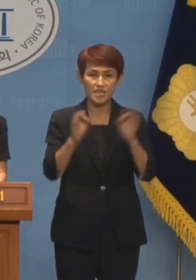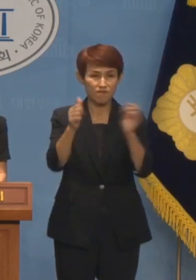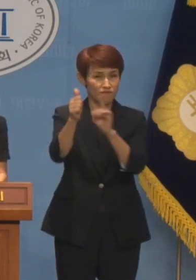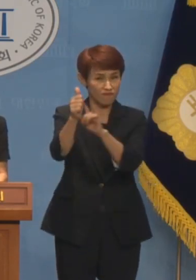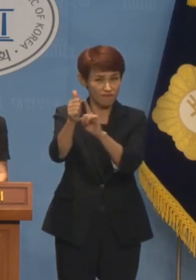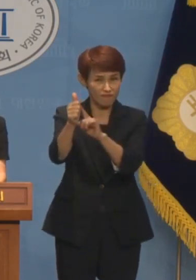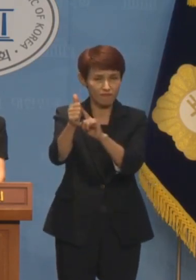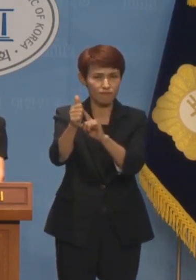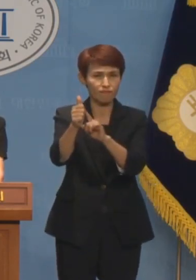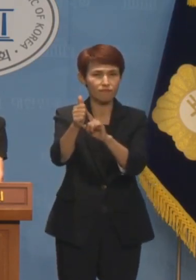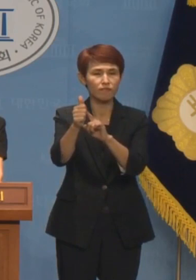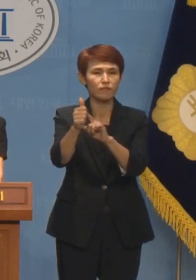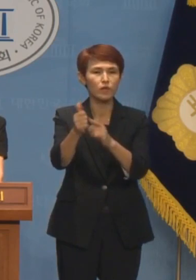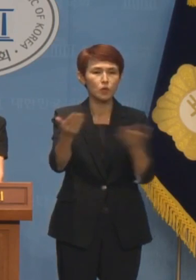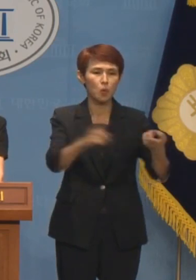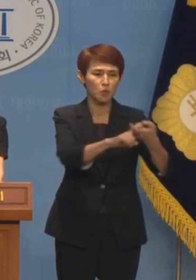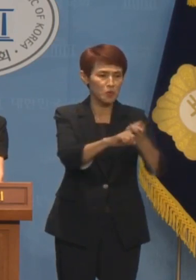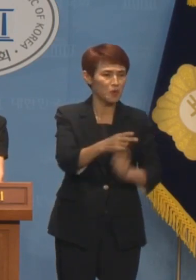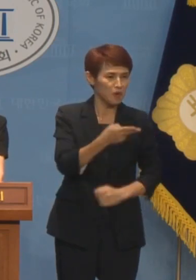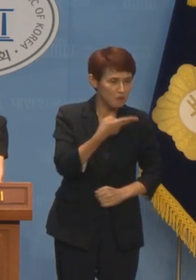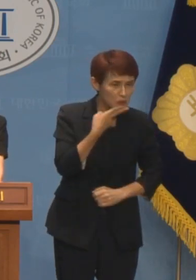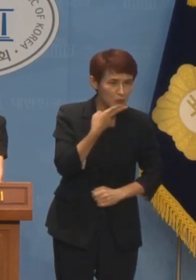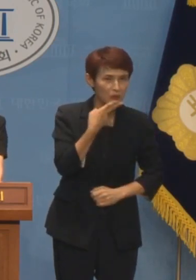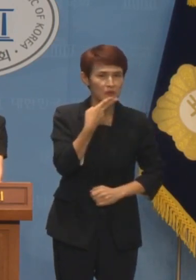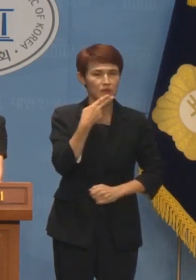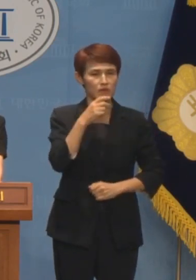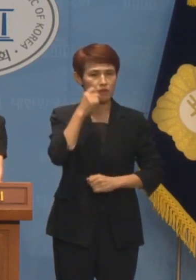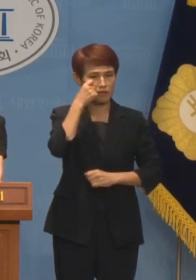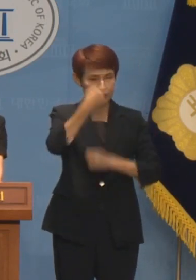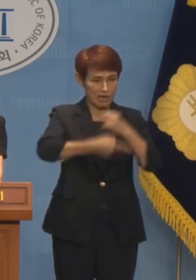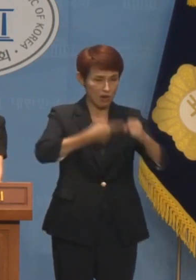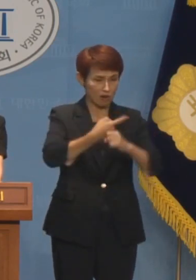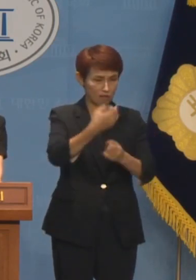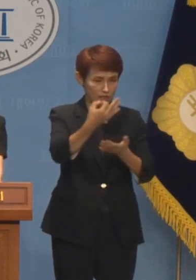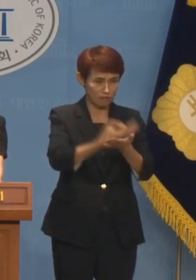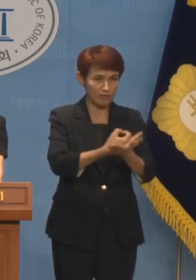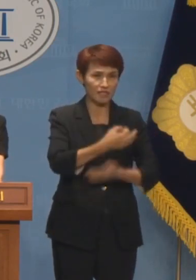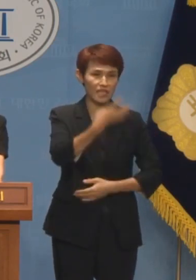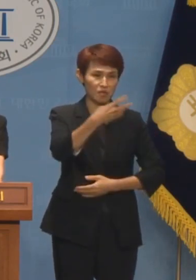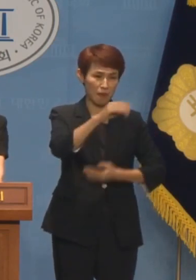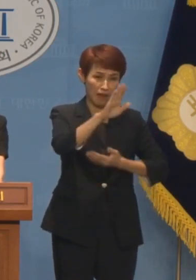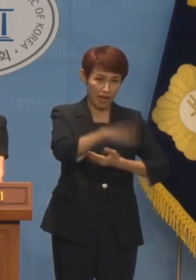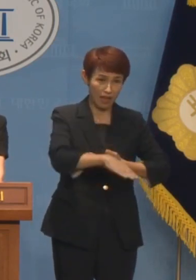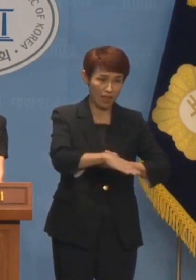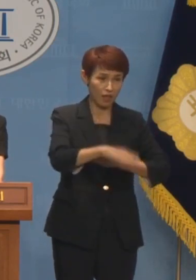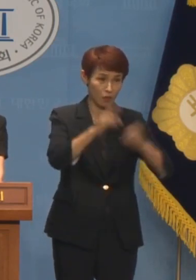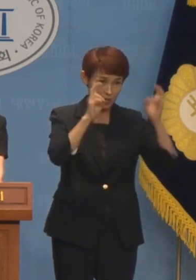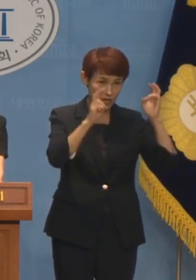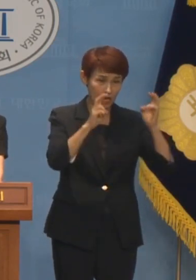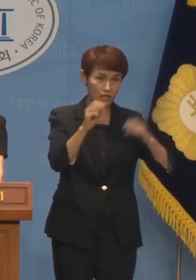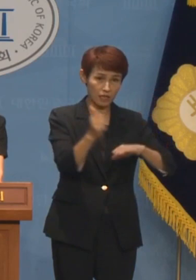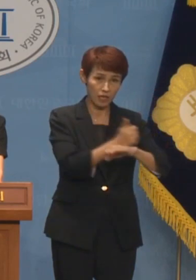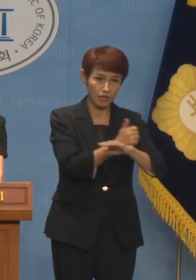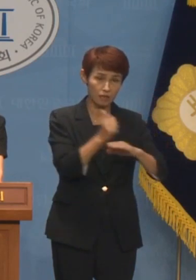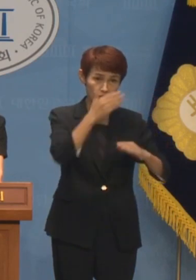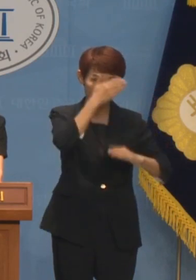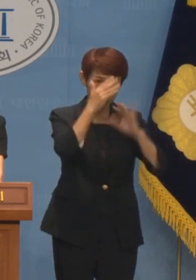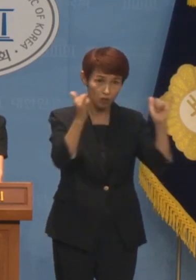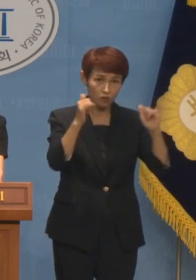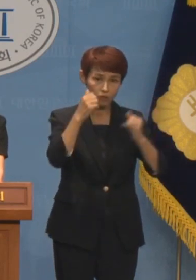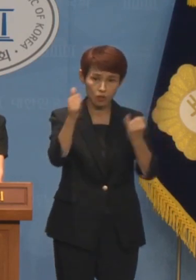후보자가 칭찬한 노조가 없고 연봉이 4천만 원이 안 되는 회사의 노동자가 결혼을 꿈꿀 수